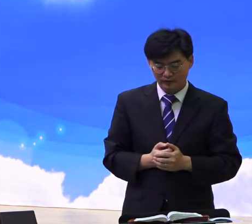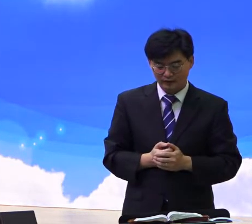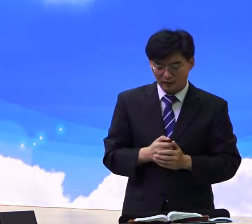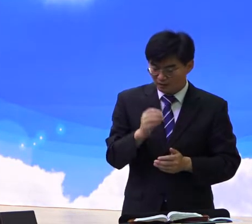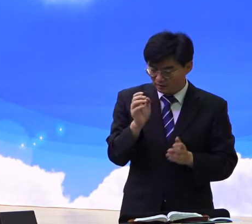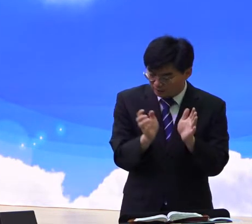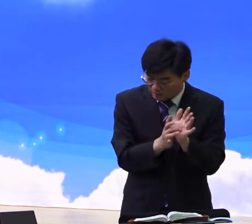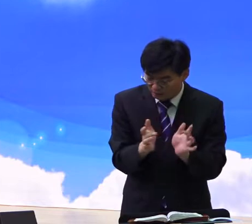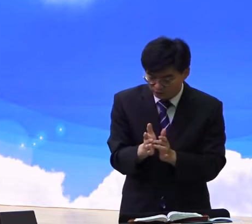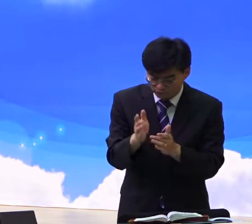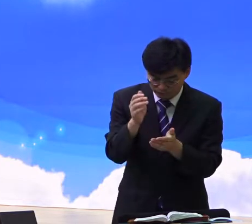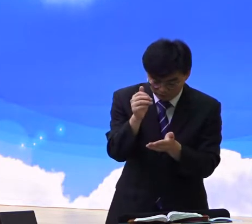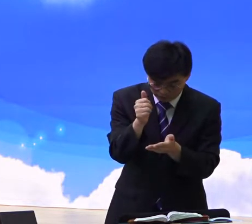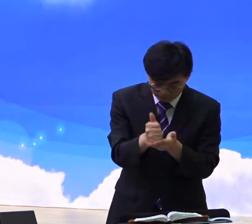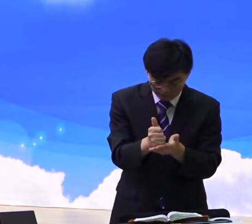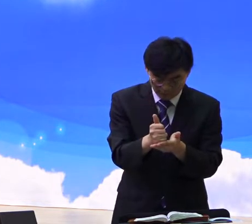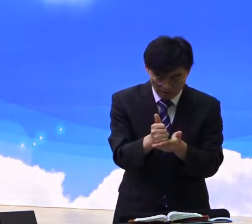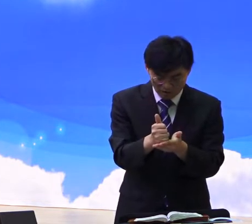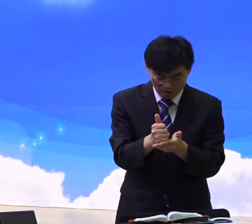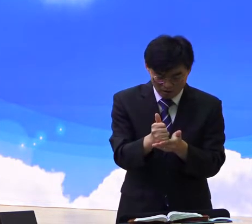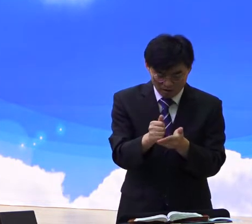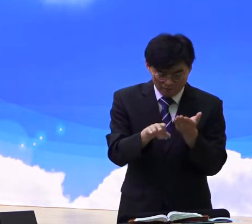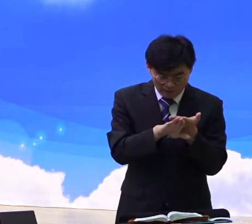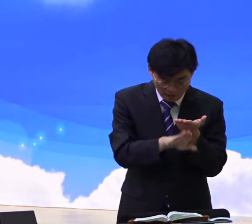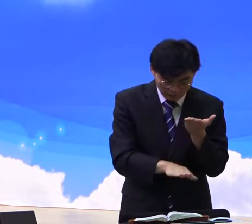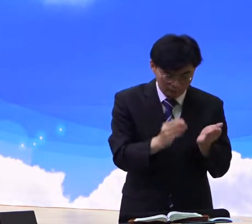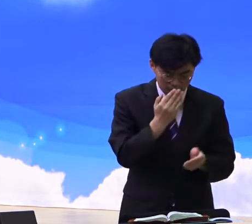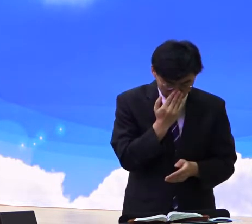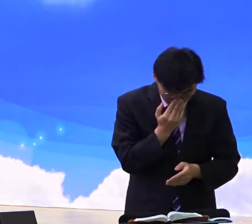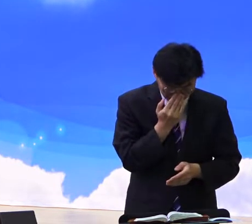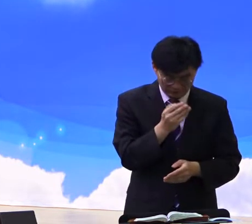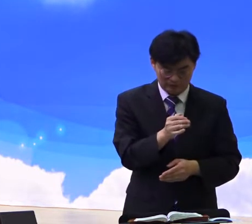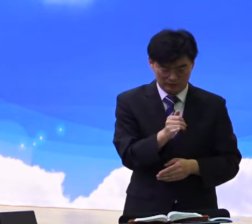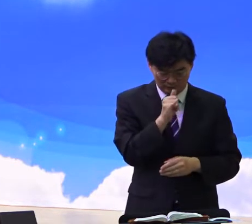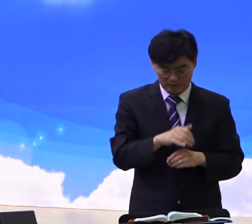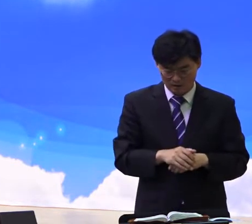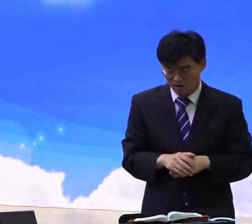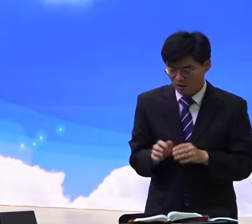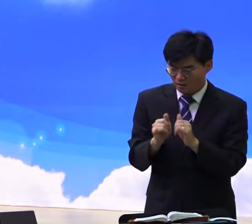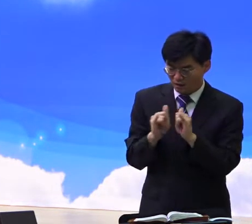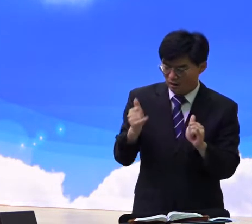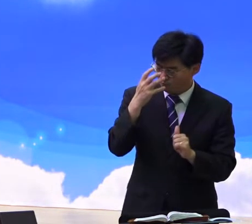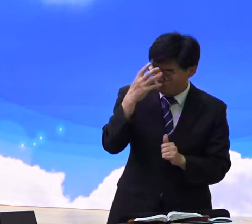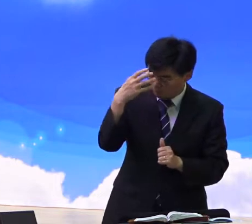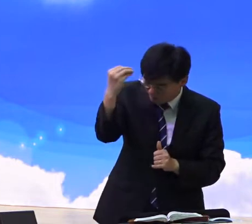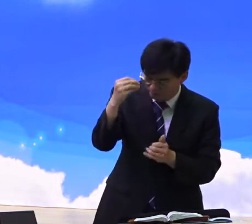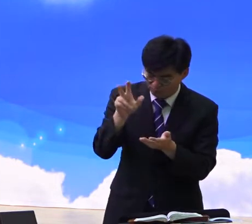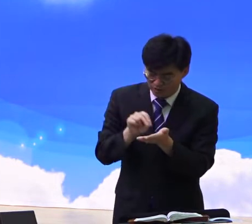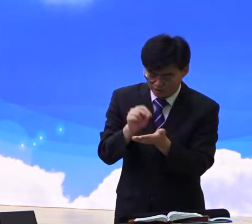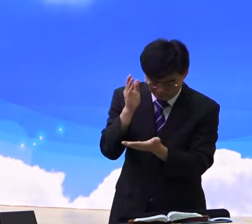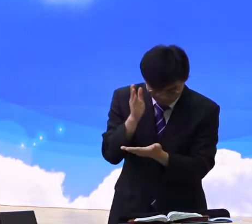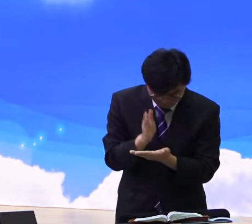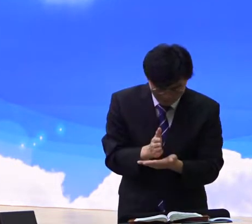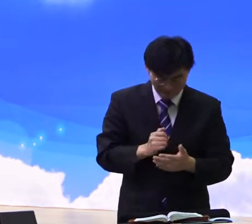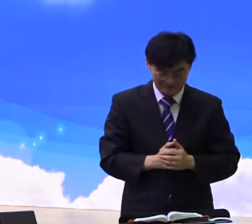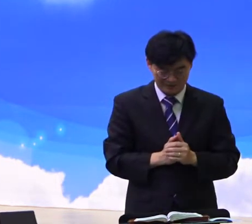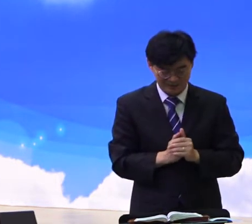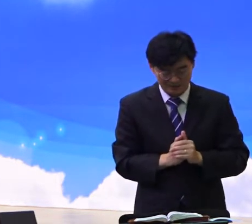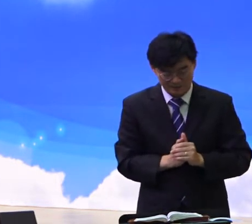사람들은 직책이나 인격에 관계없이 자존심에 관계되는 일에는 이성을 상실하며 또 다른 사람에게 상처를 주는